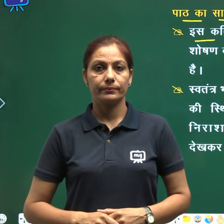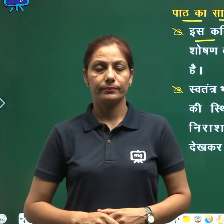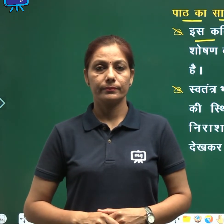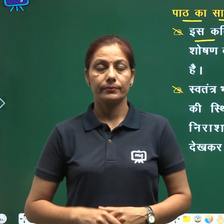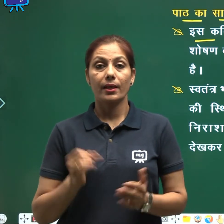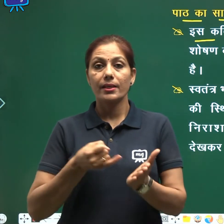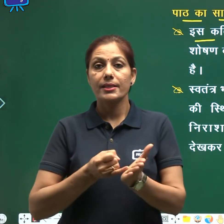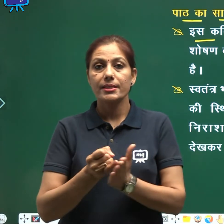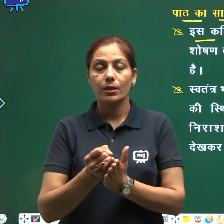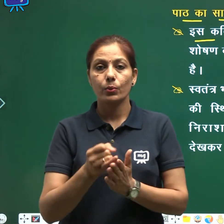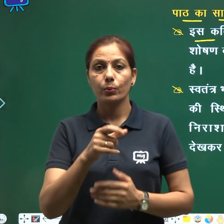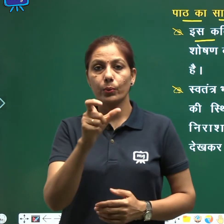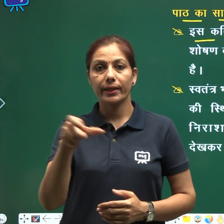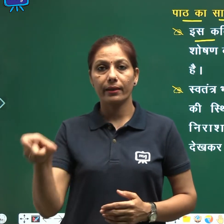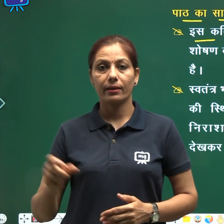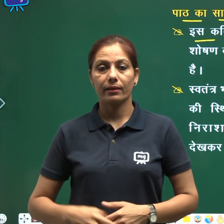किसानों के